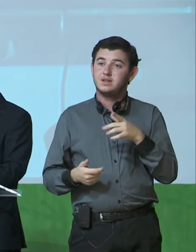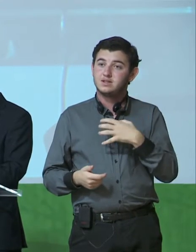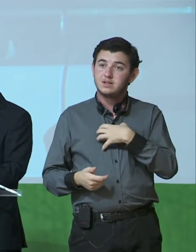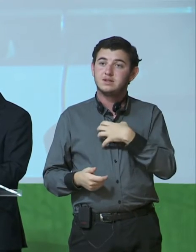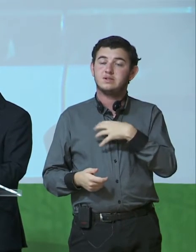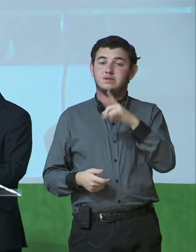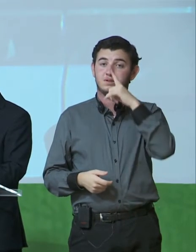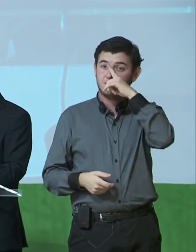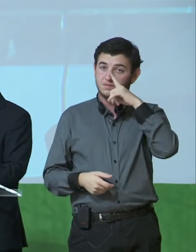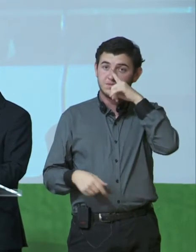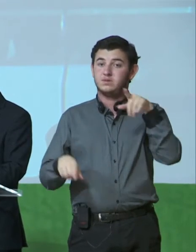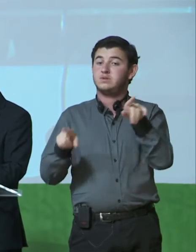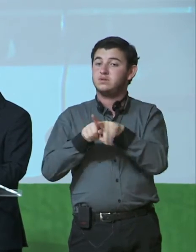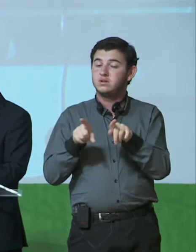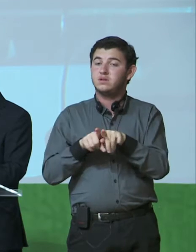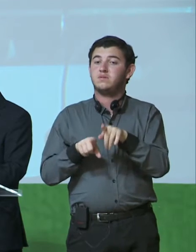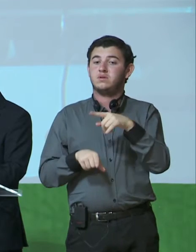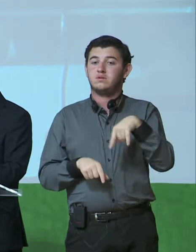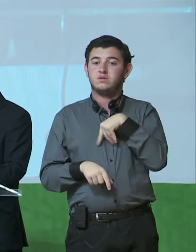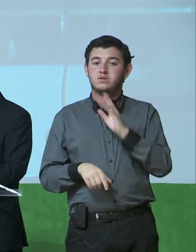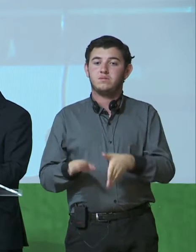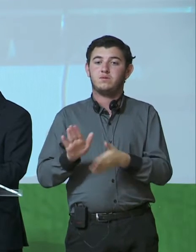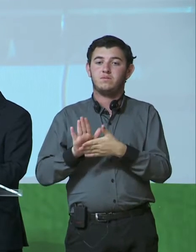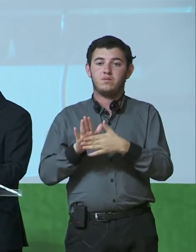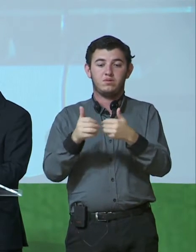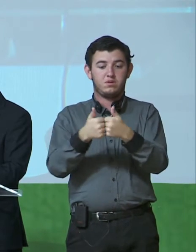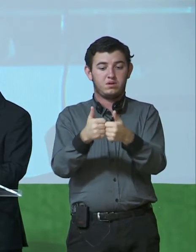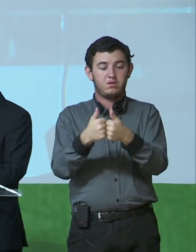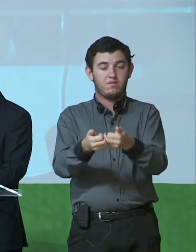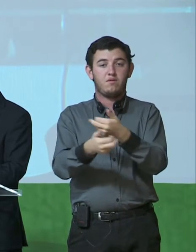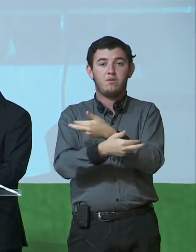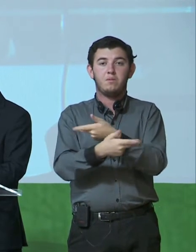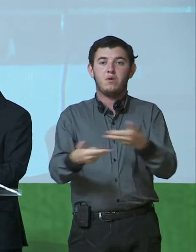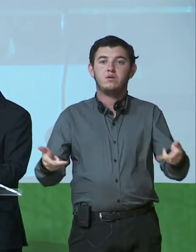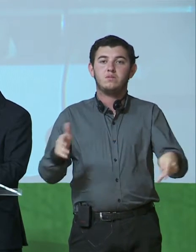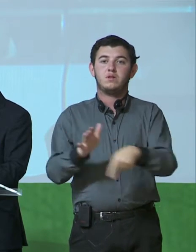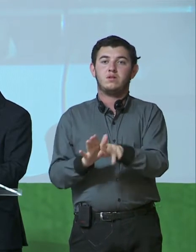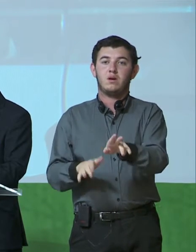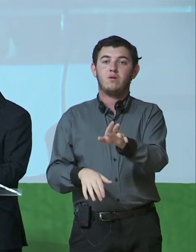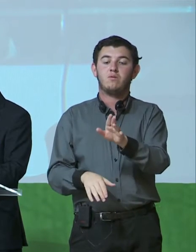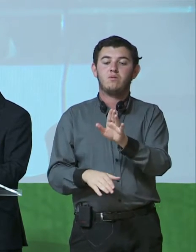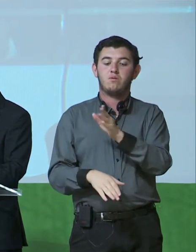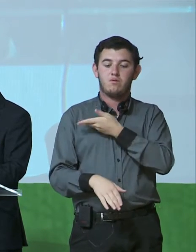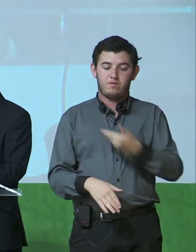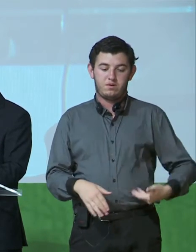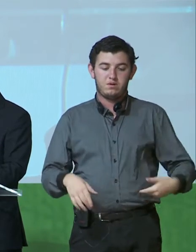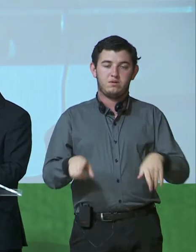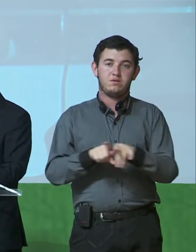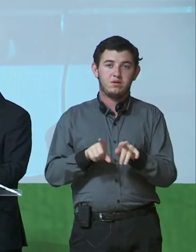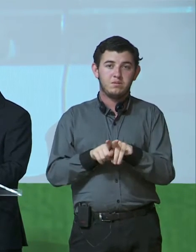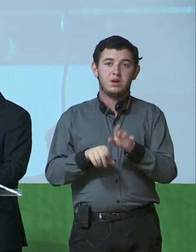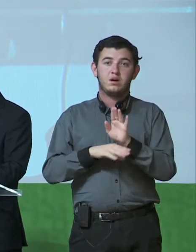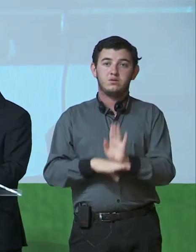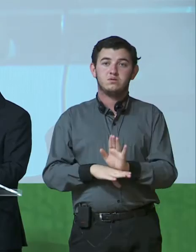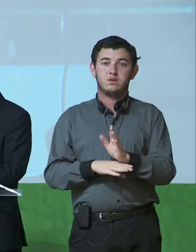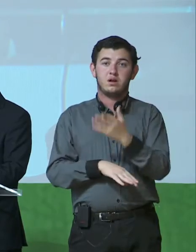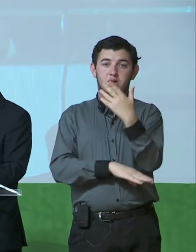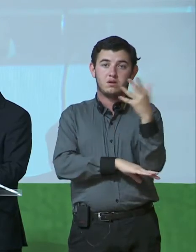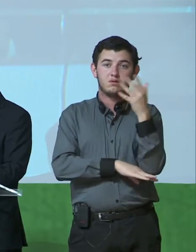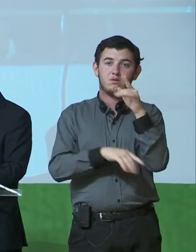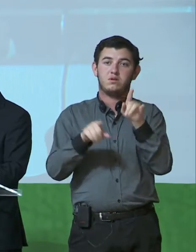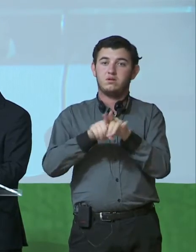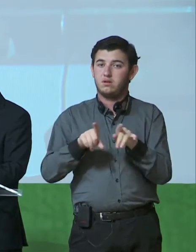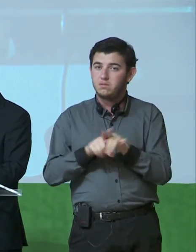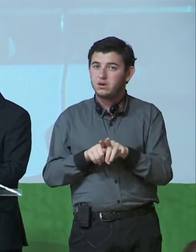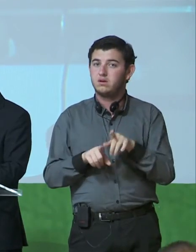transportes públicos sustentáveis, para promover a conscientização sobre fatores de risco, prevenção